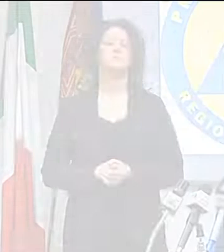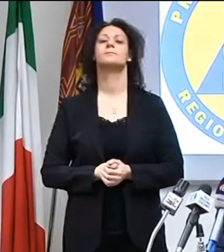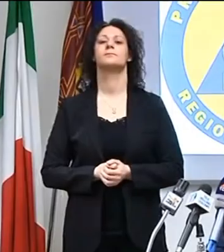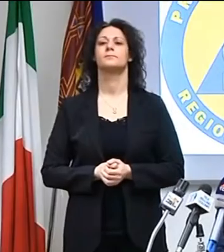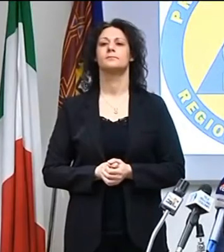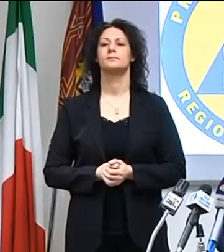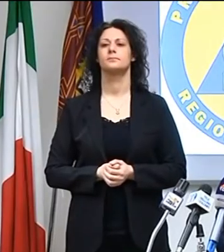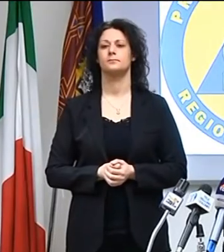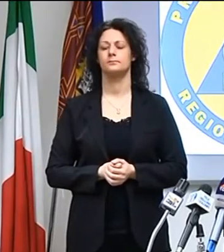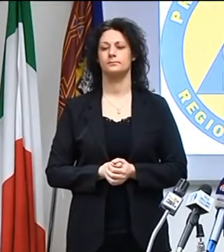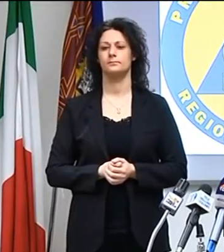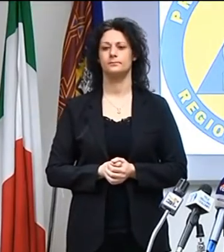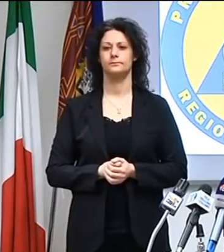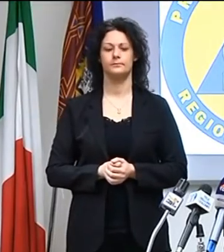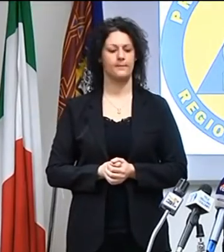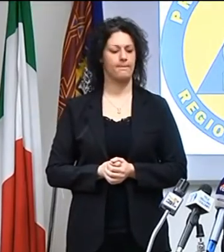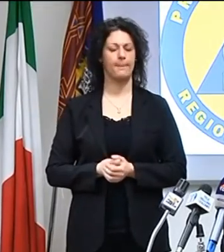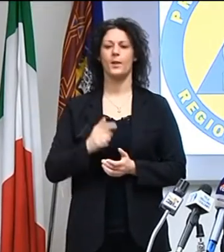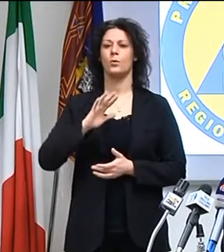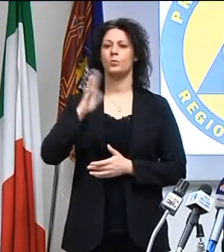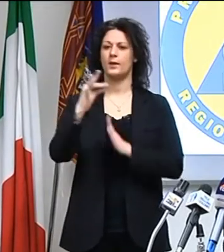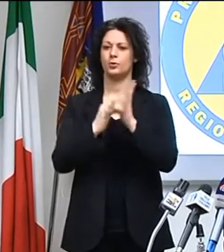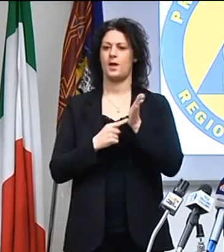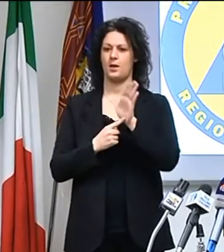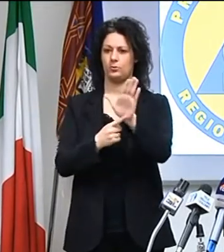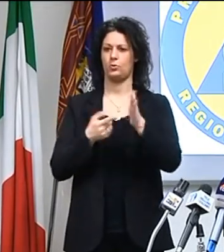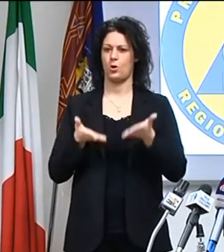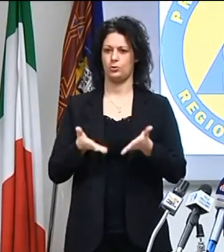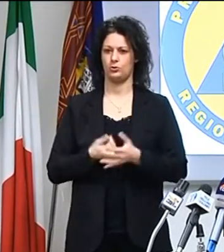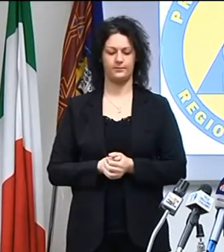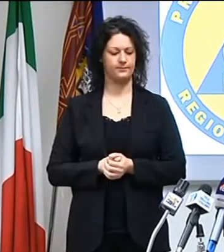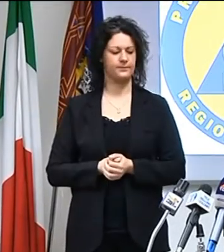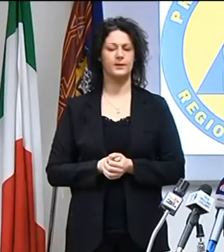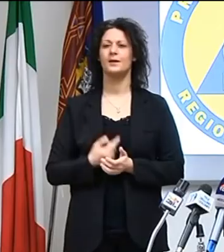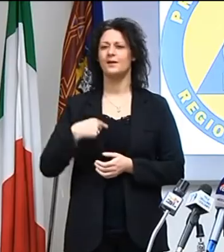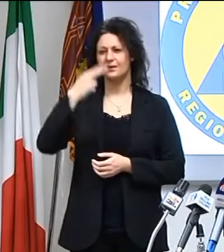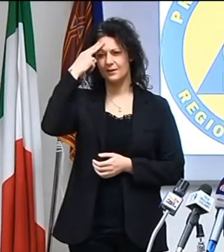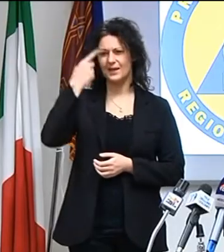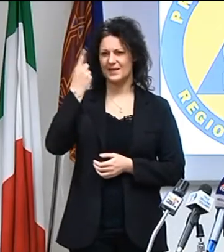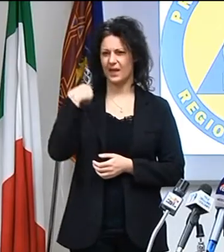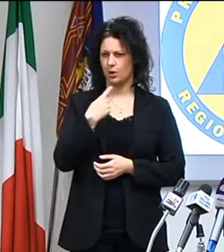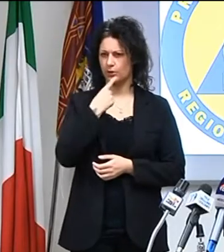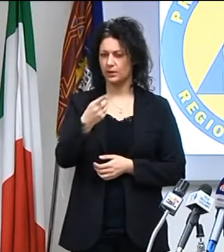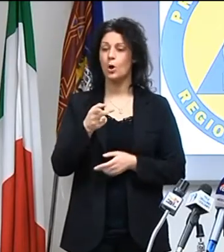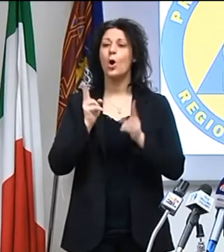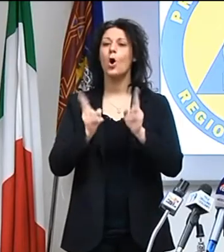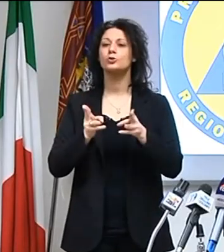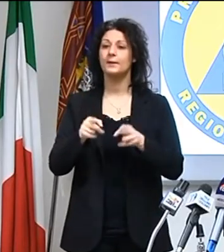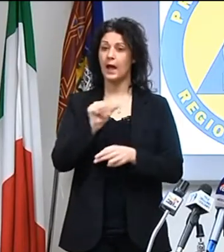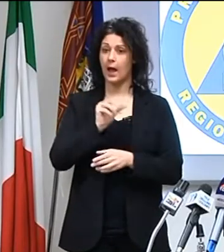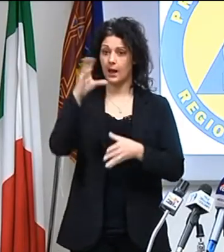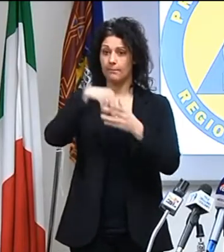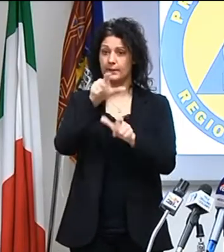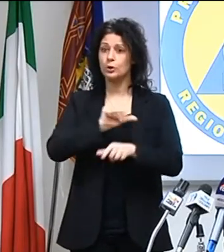giorno. Questo è un dato importante che vi volevo dire oggi. Vi ricordate che ieri vi ho detto, guardate che negli ospedali non ci sono solo i Covid,